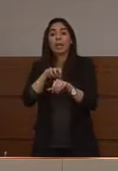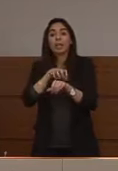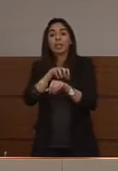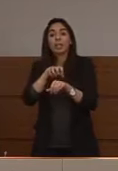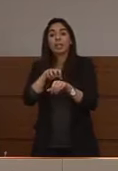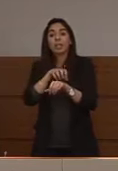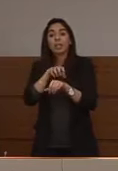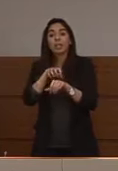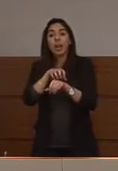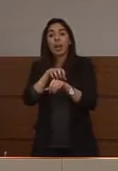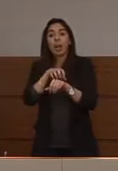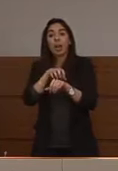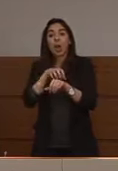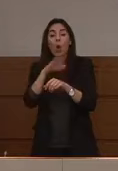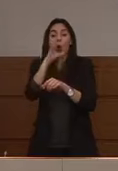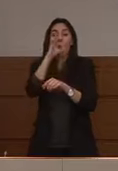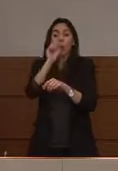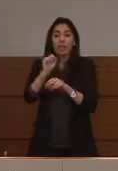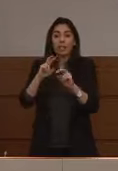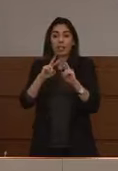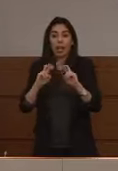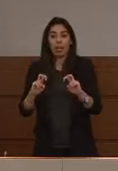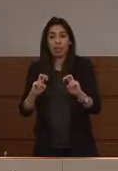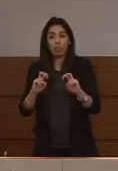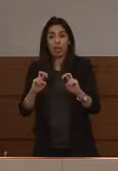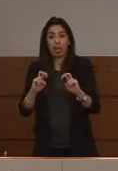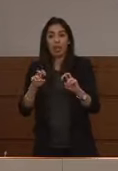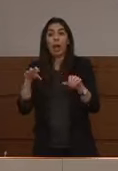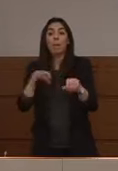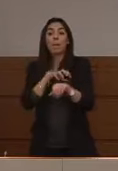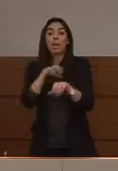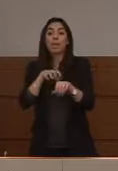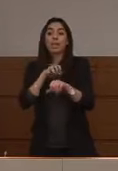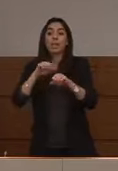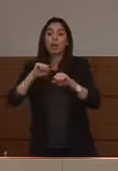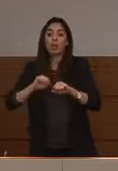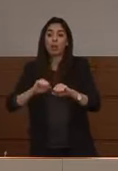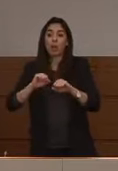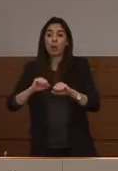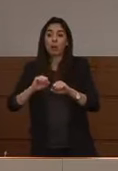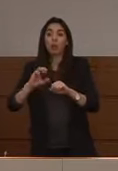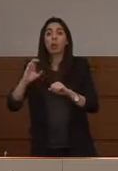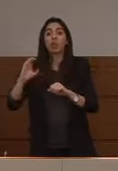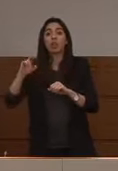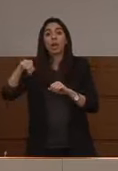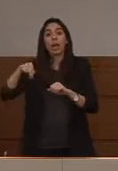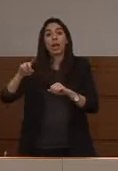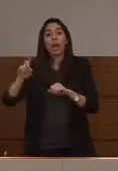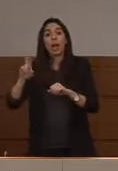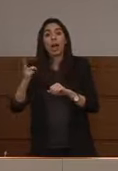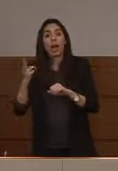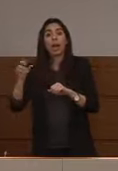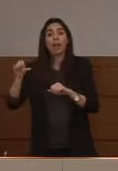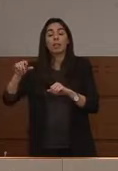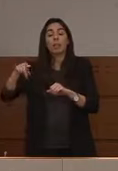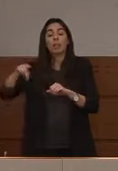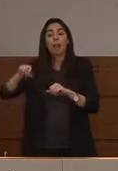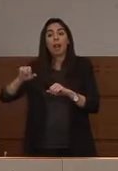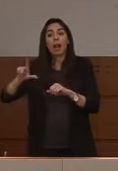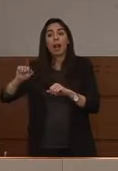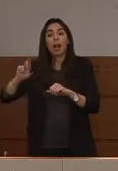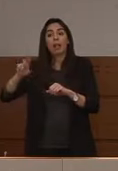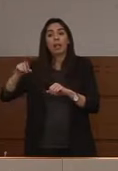dell'università e della ricerca ministero della salute cnr spallanzani per